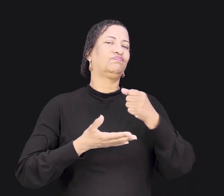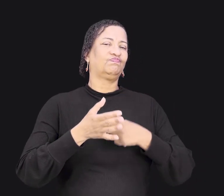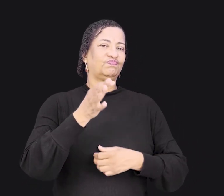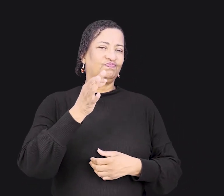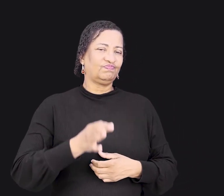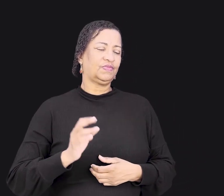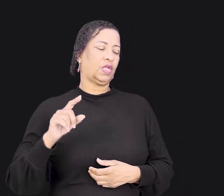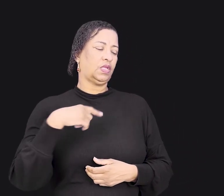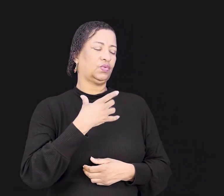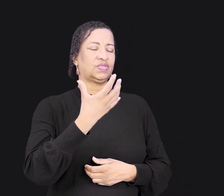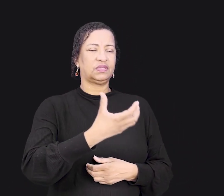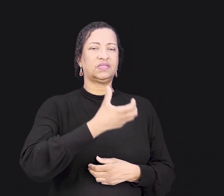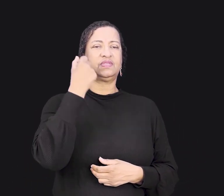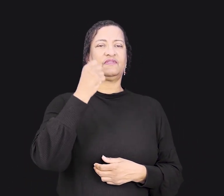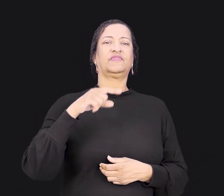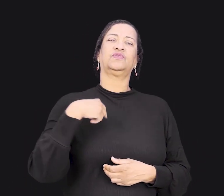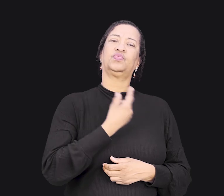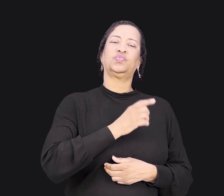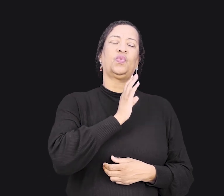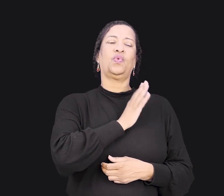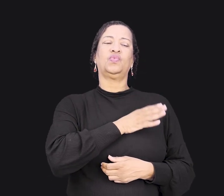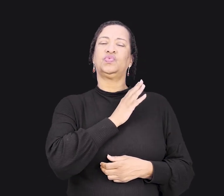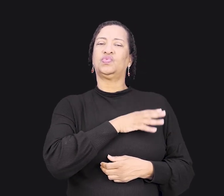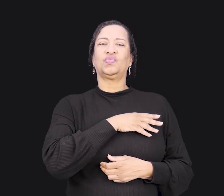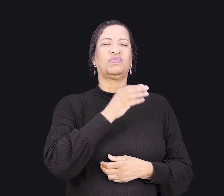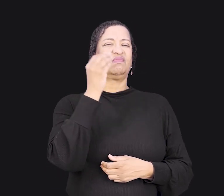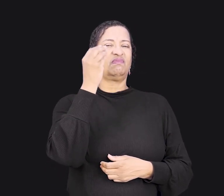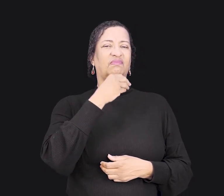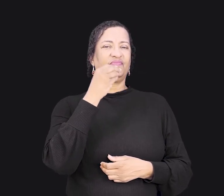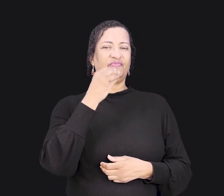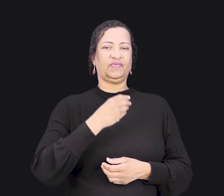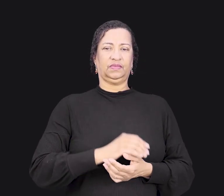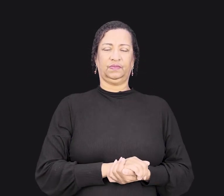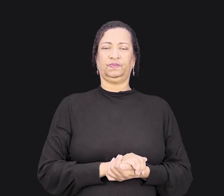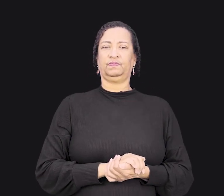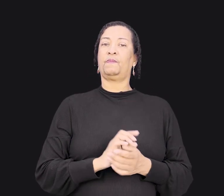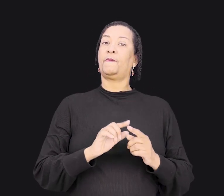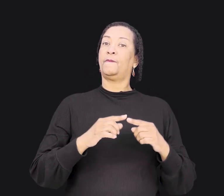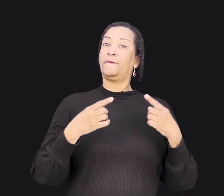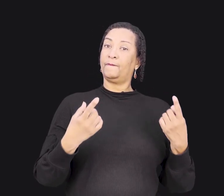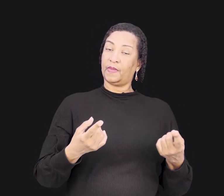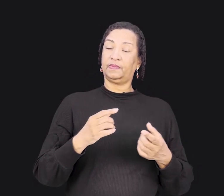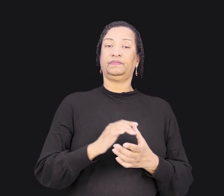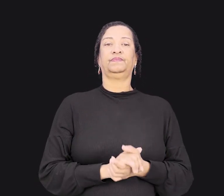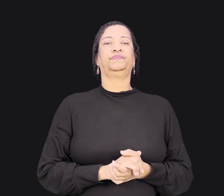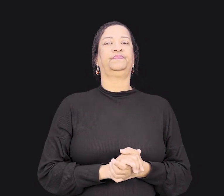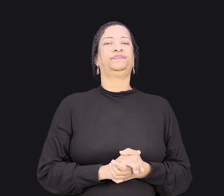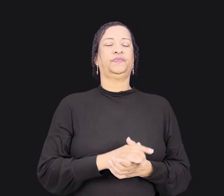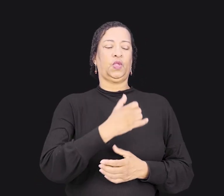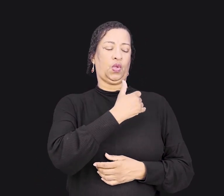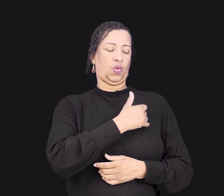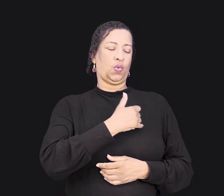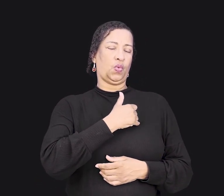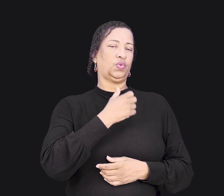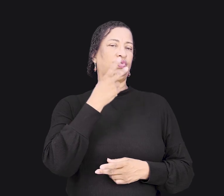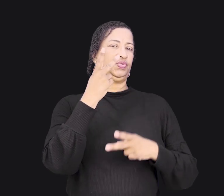nossa salvação em nosso coração tão vulnerável. Mas sobre o que João está falando nesse